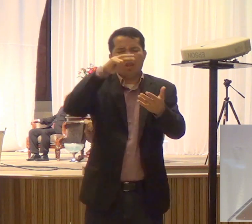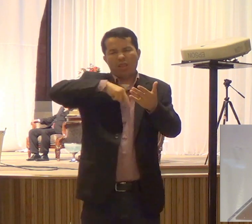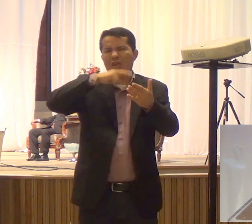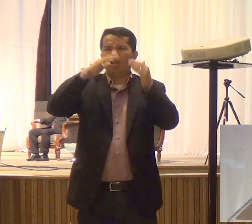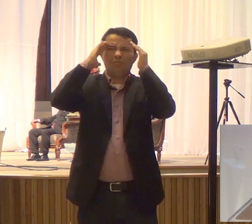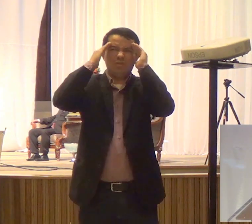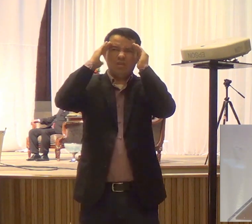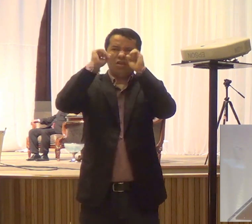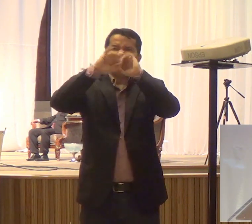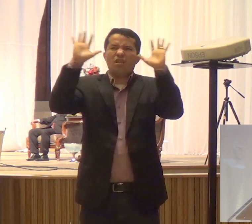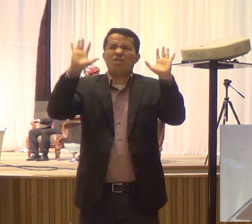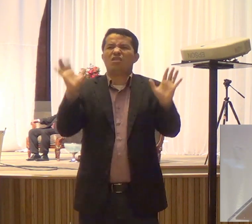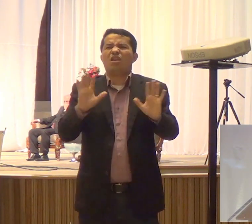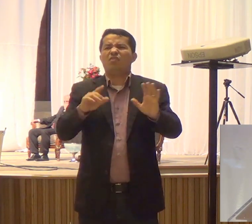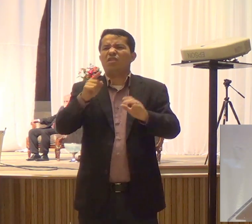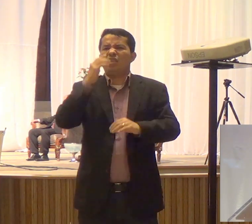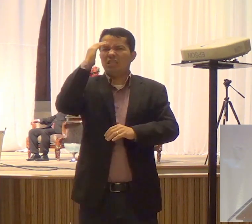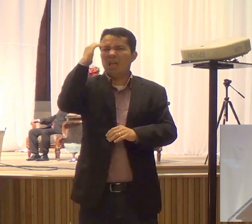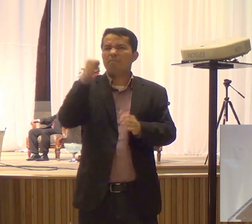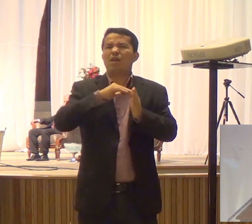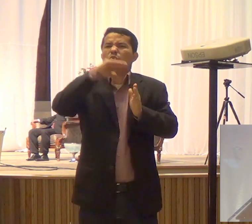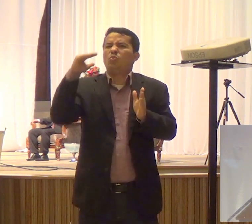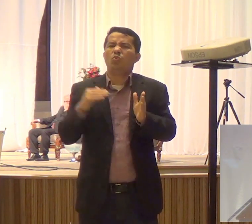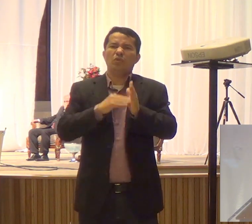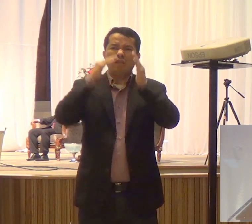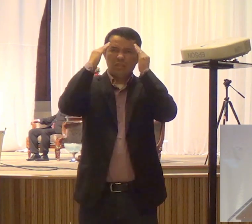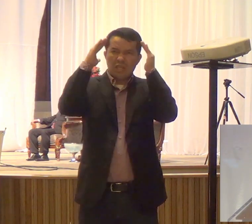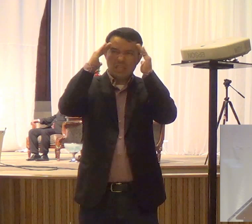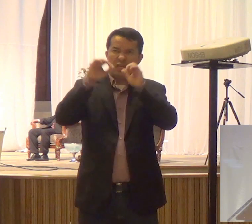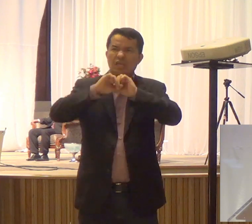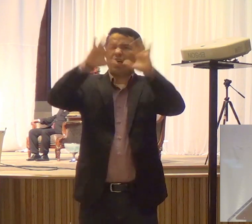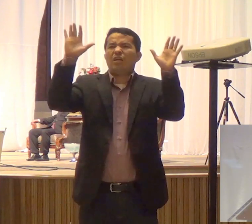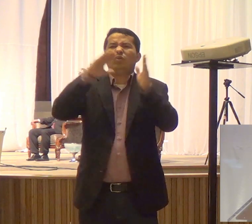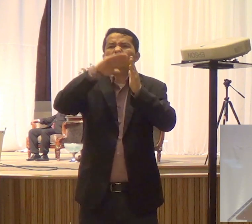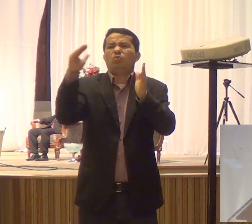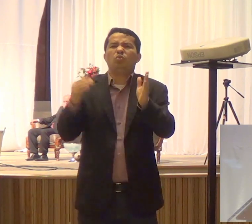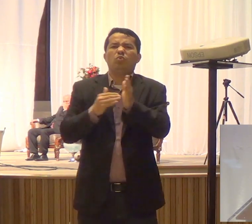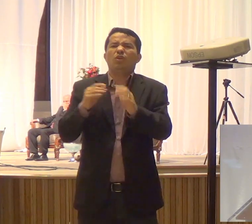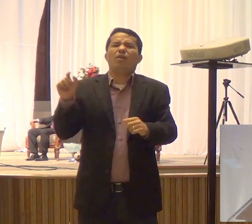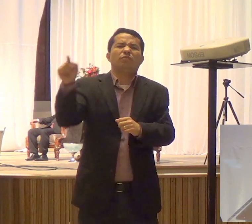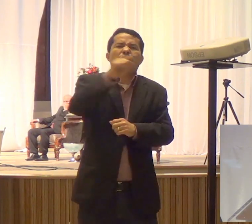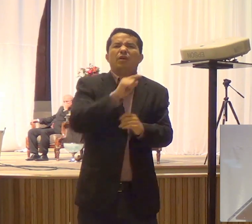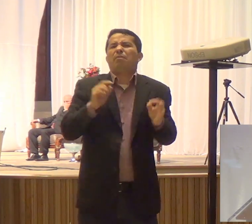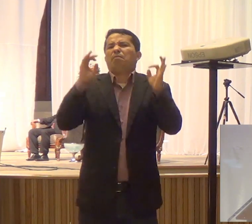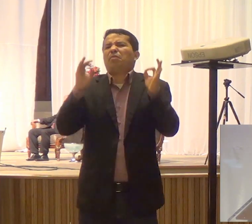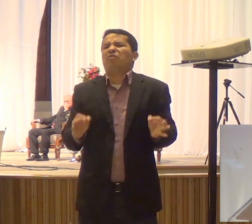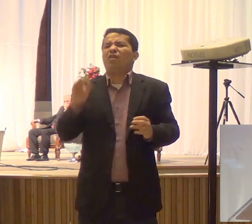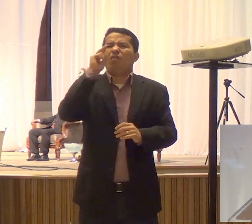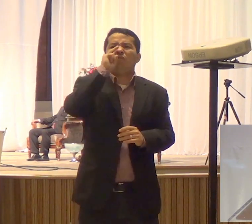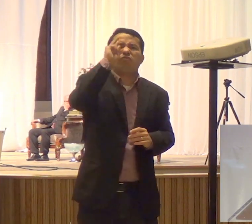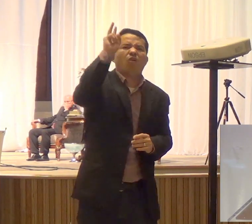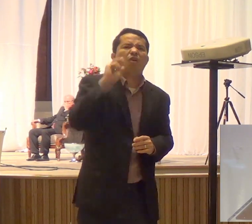te dizer, em saber tudo, em entender tudo, em ser perfeito, em ser forte o